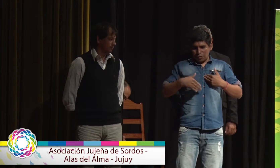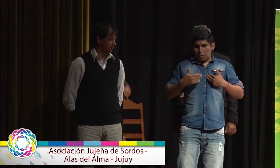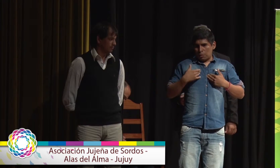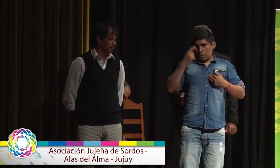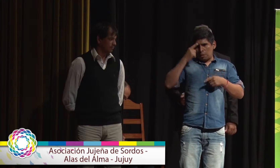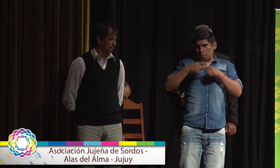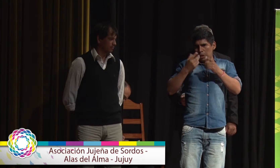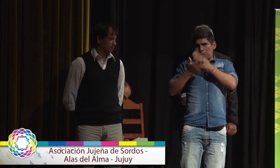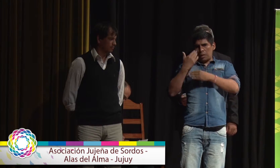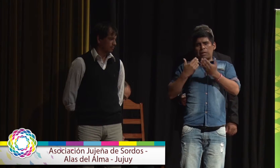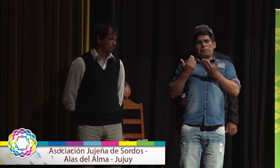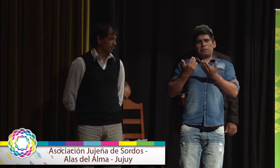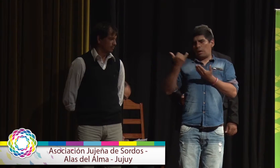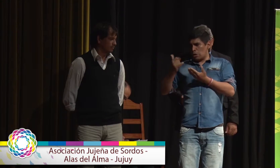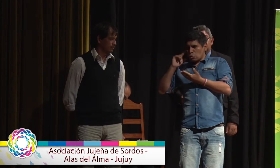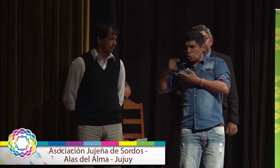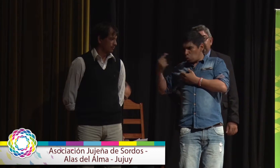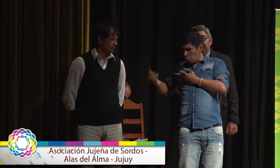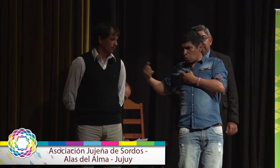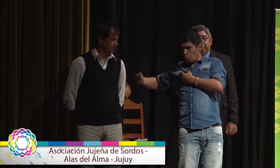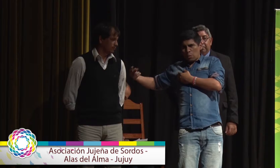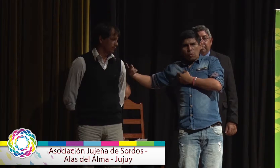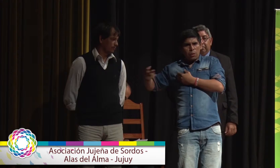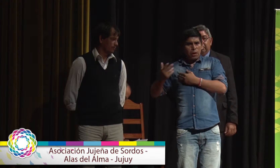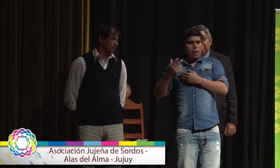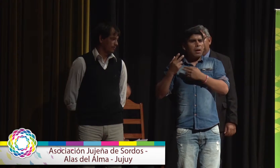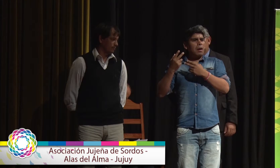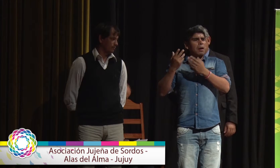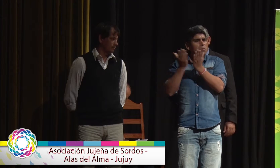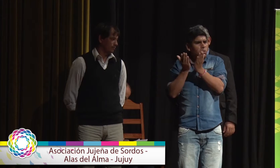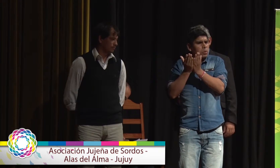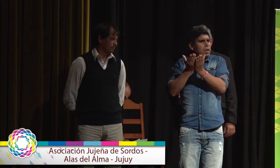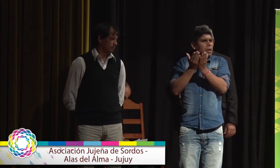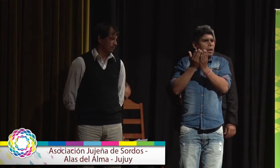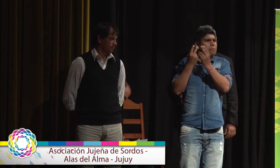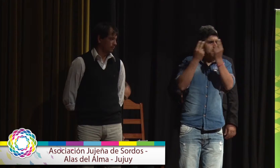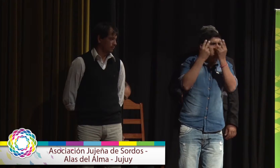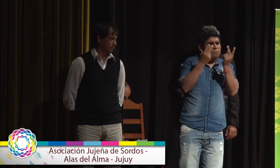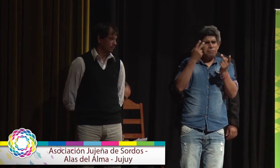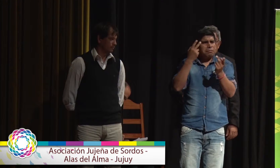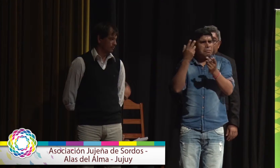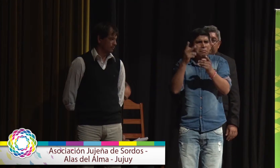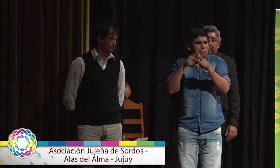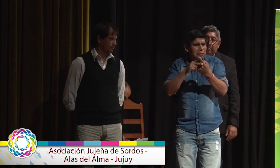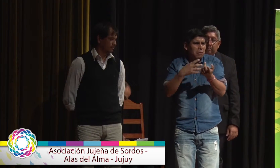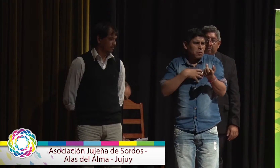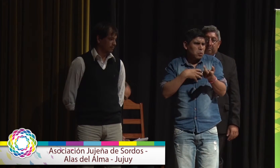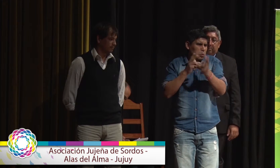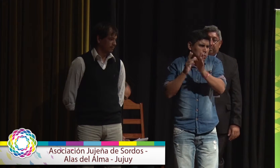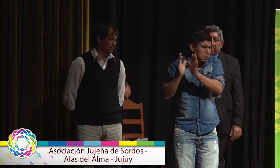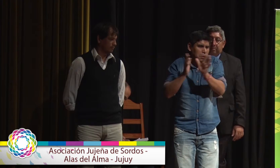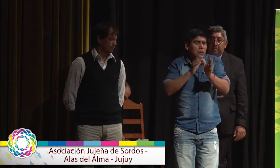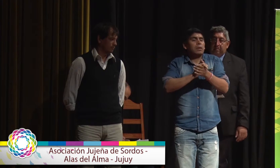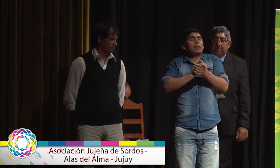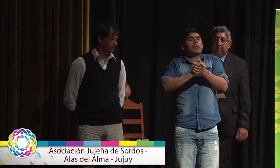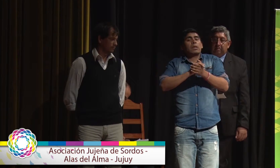fue lo que sorprendió, pero es mi derecho contarlo porque yo soy la persona usuaria de esto. Nosotros dos viajamos mucho, estudiamos